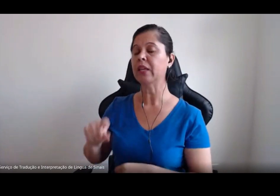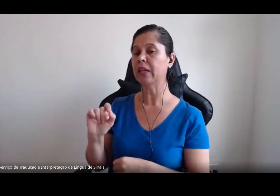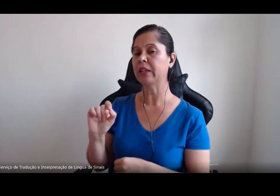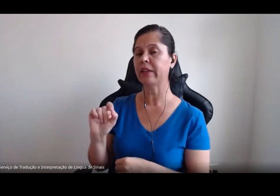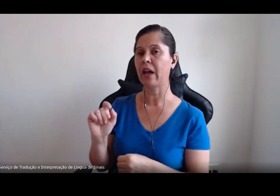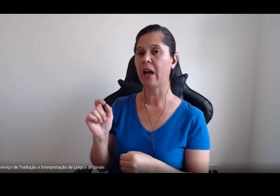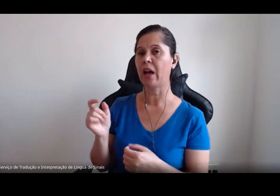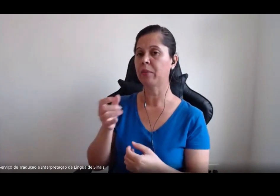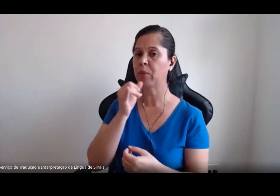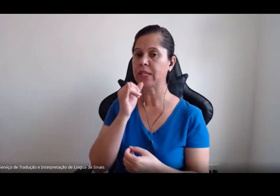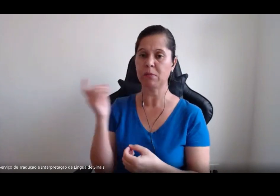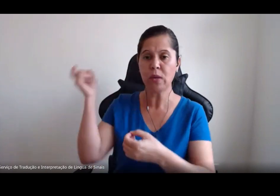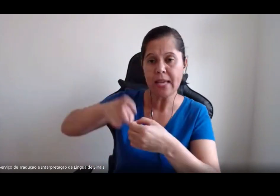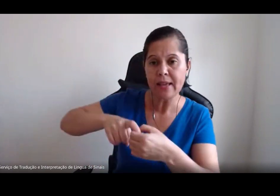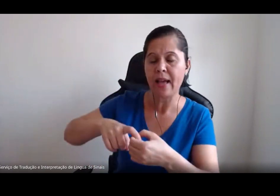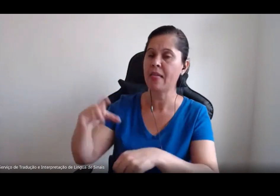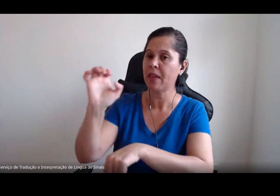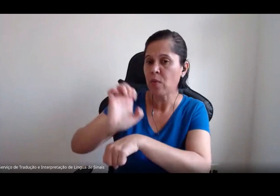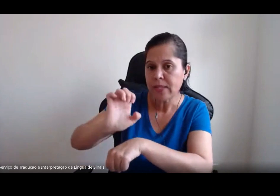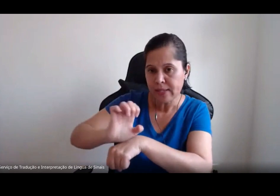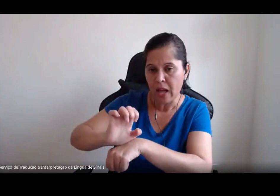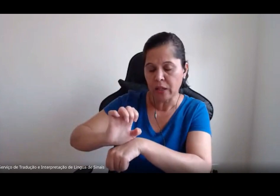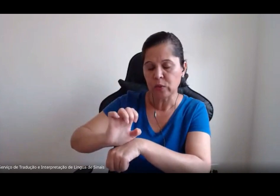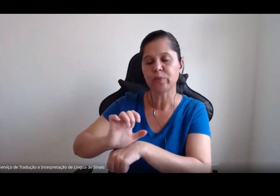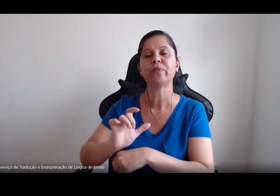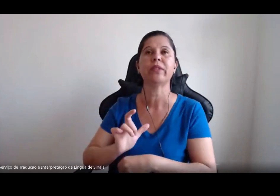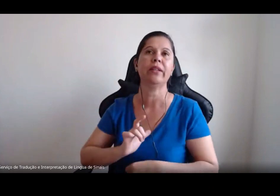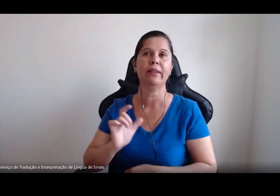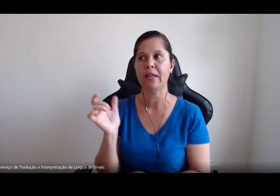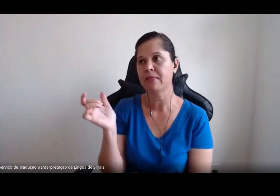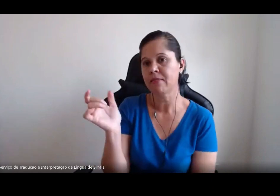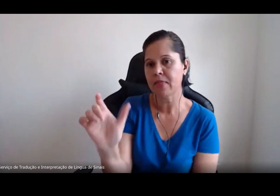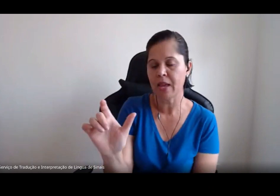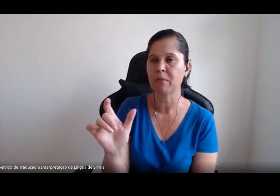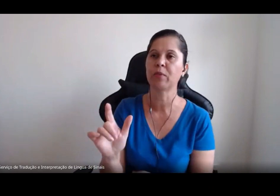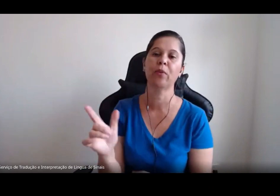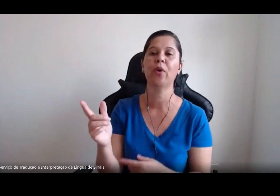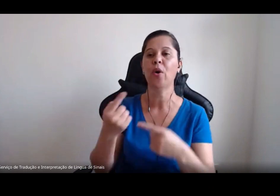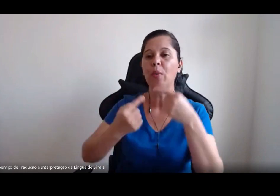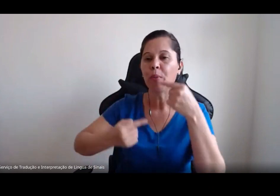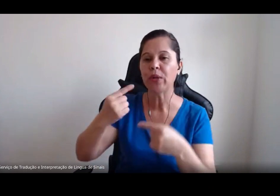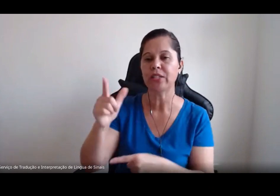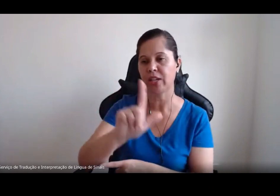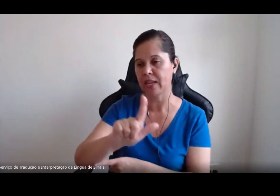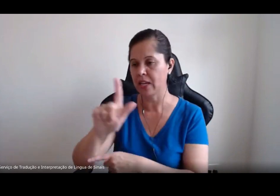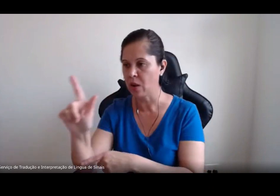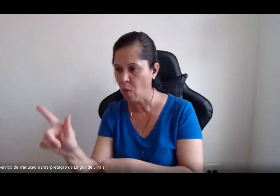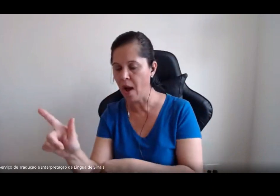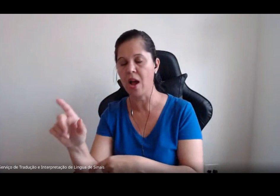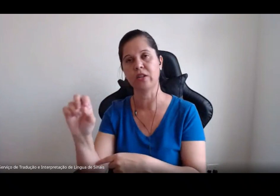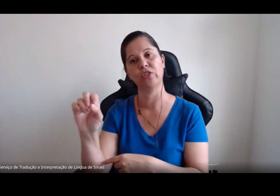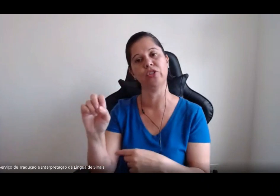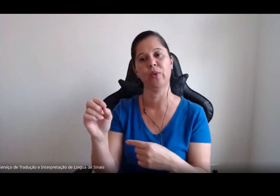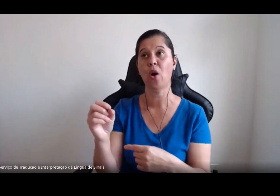inclusive, vinculada às intervenções do Estado. E outros termos, como políticas da linguagem, ou